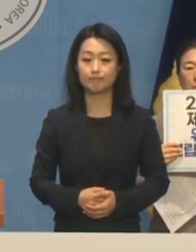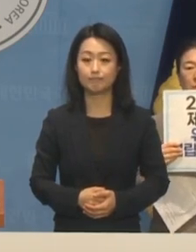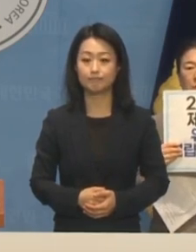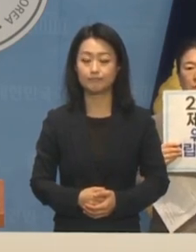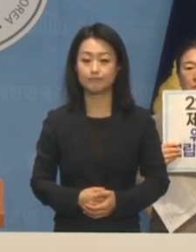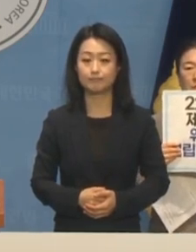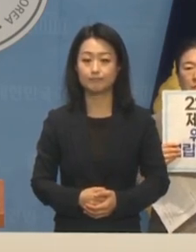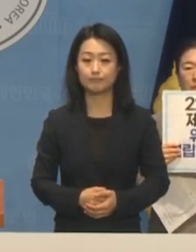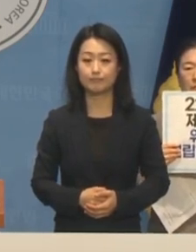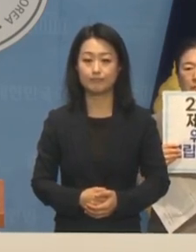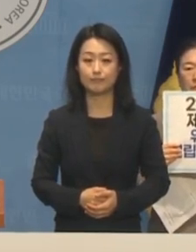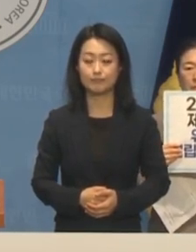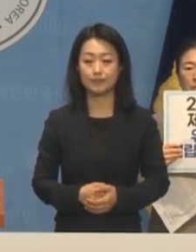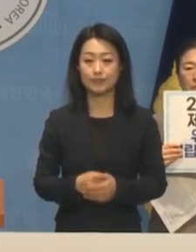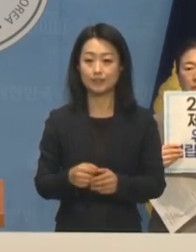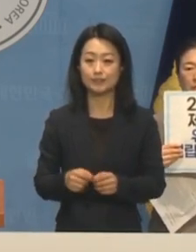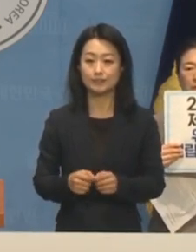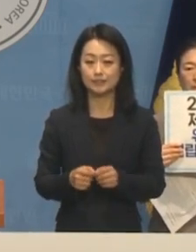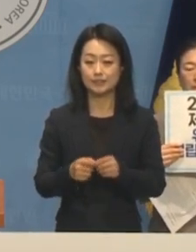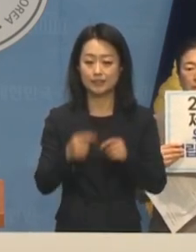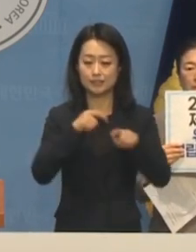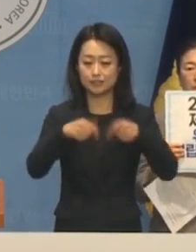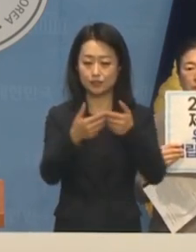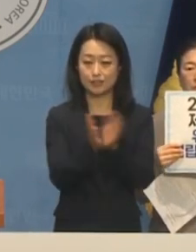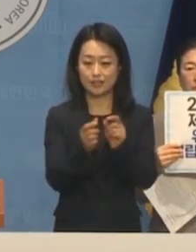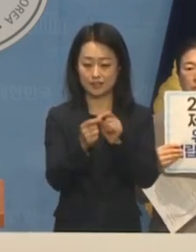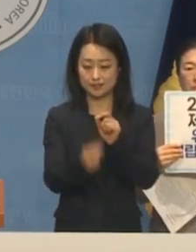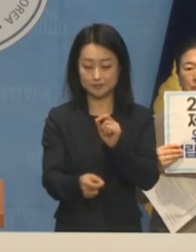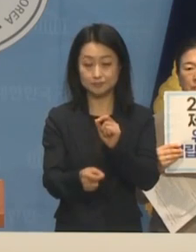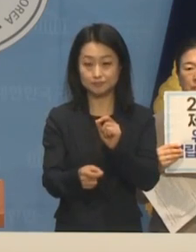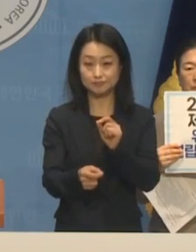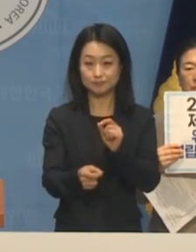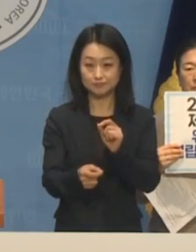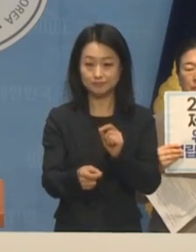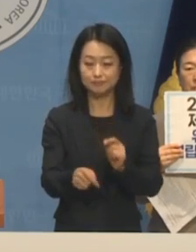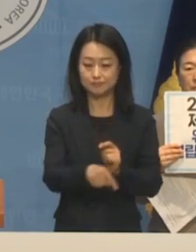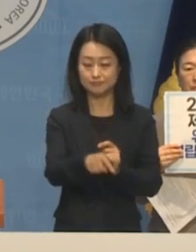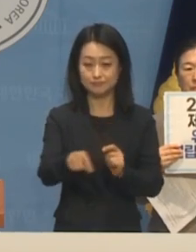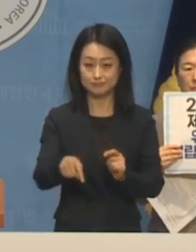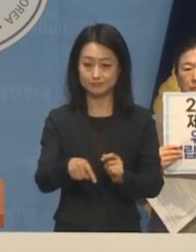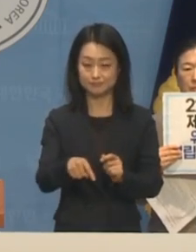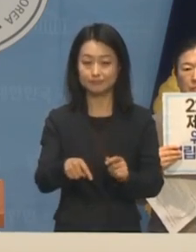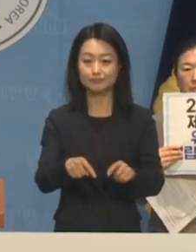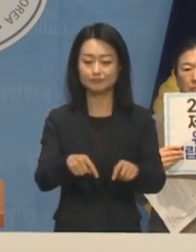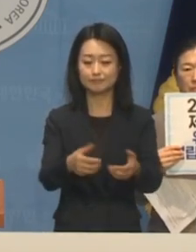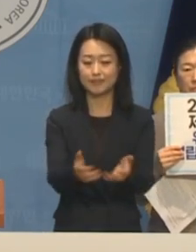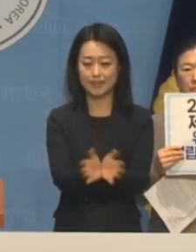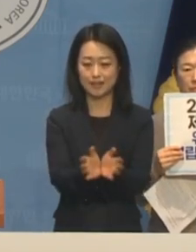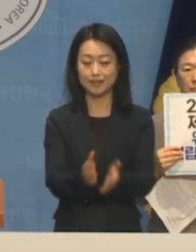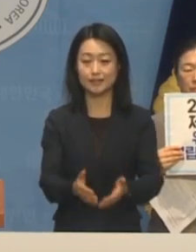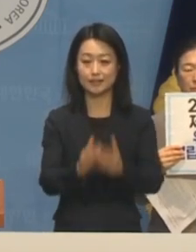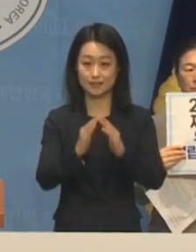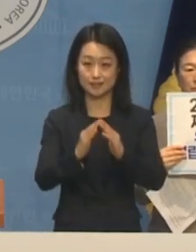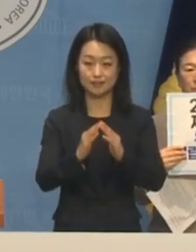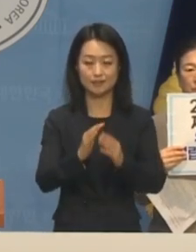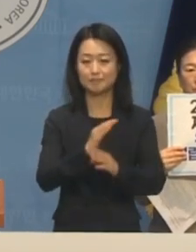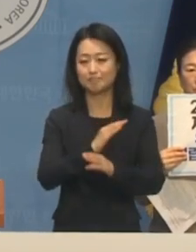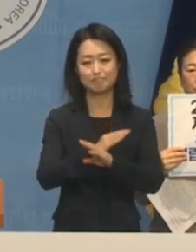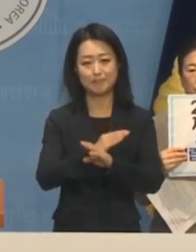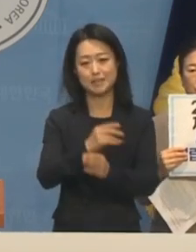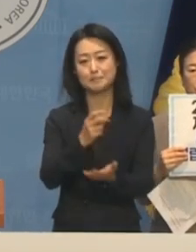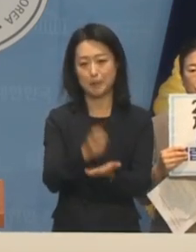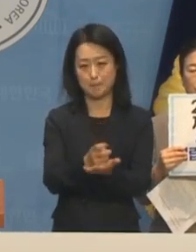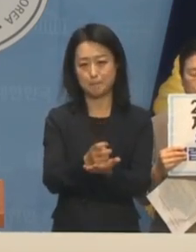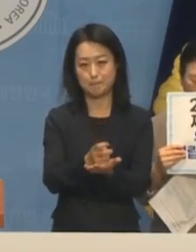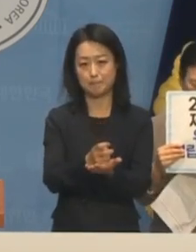저희는 이 위성정당 방지법이 꼭 22대 국회에서 통과가 돼서 원래 정당법에 지금 그